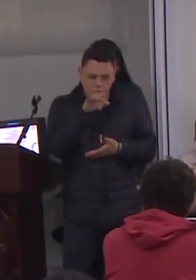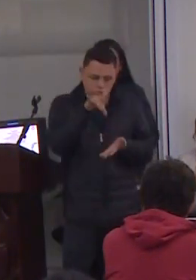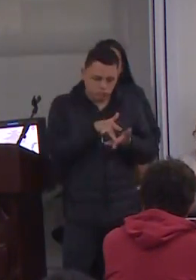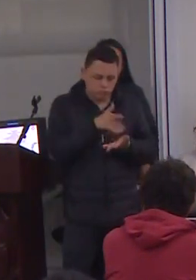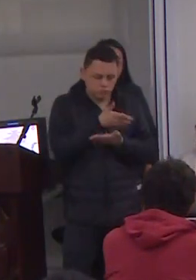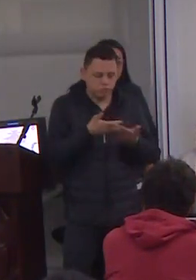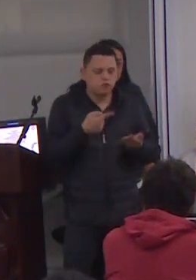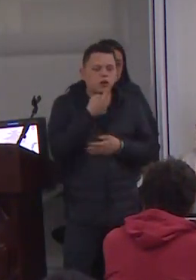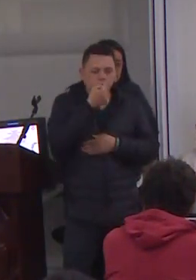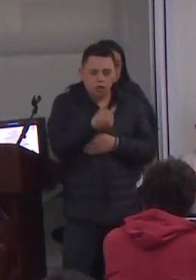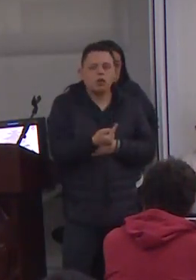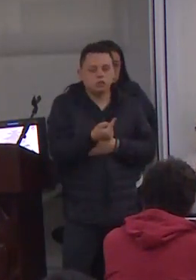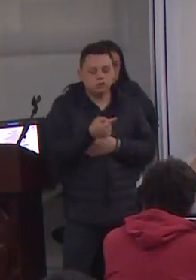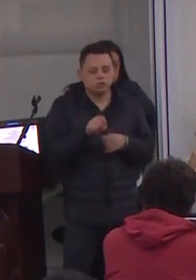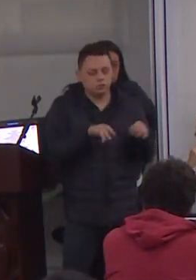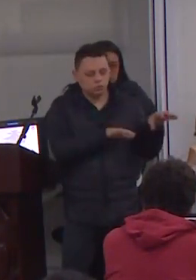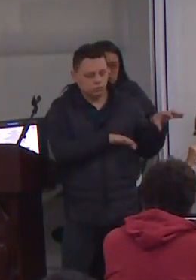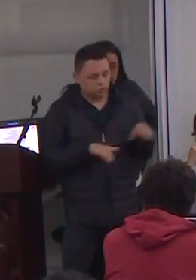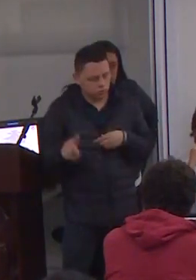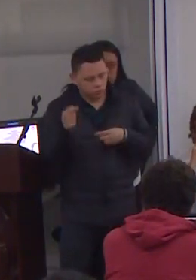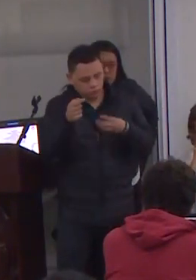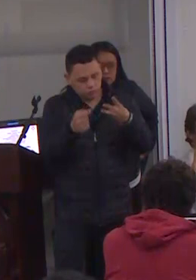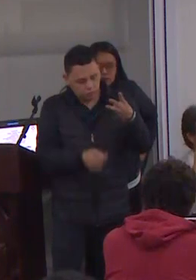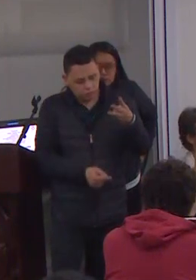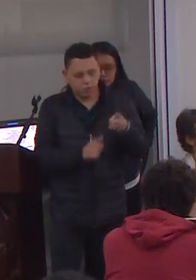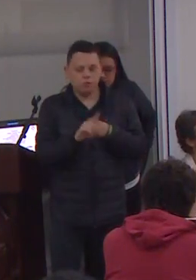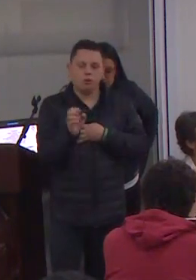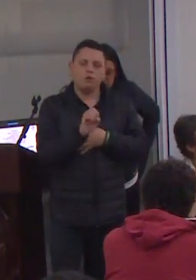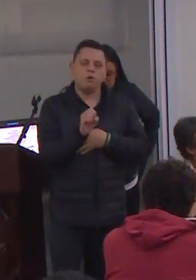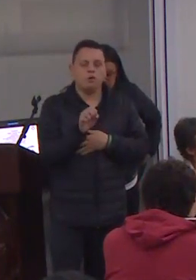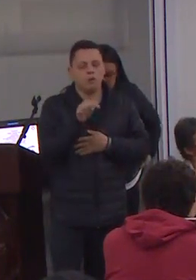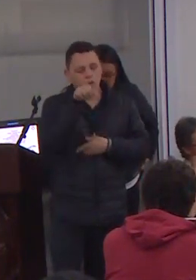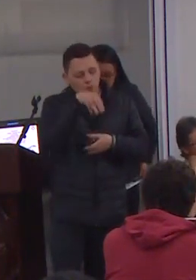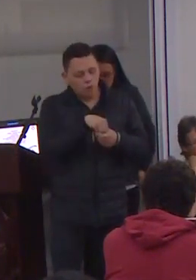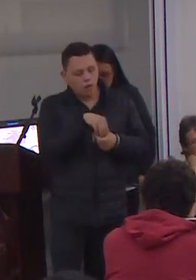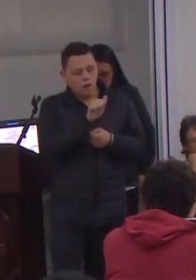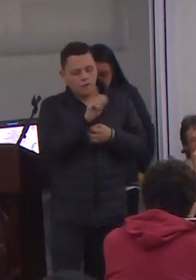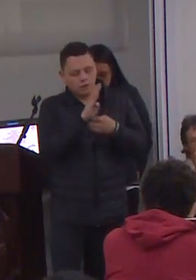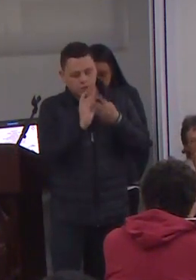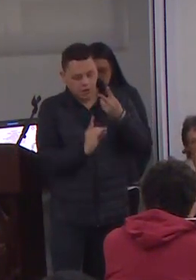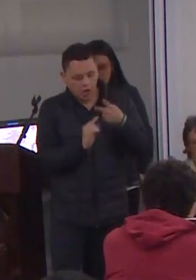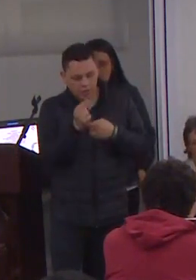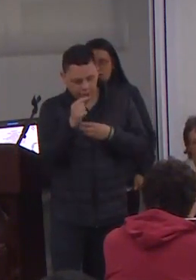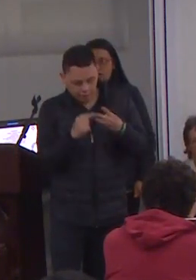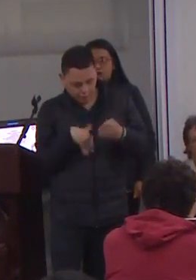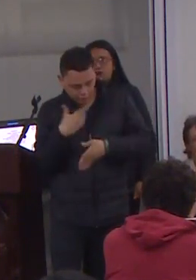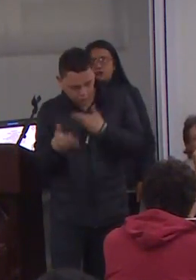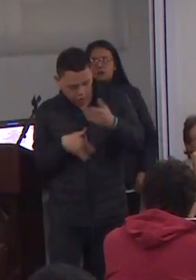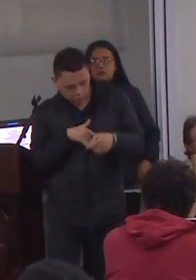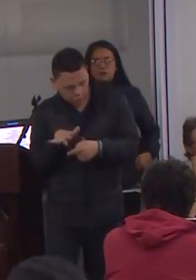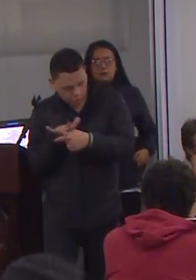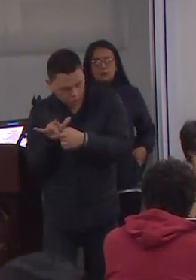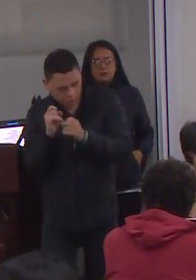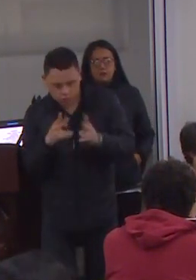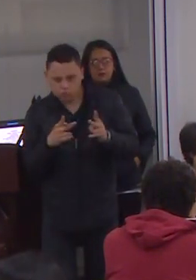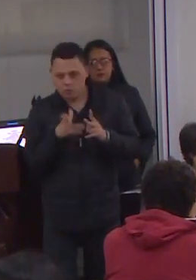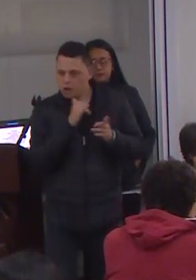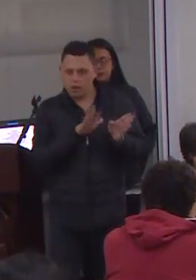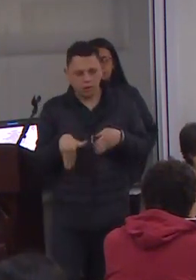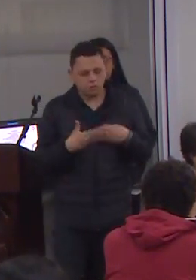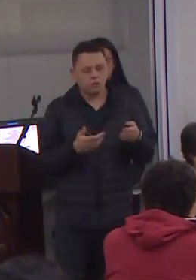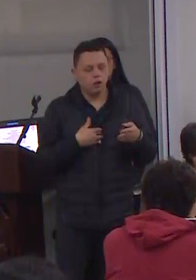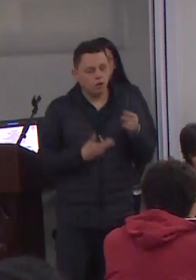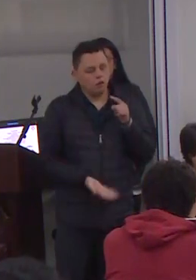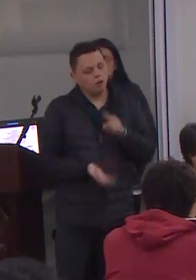como que uno diga actúe de esta manera o está el ABC como para decir cómo lo hace sino que vamos a ir